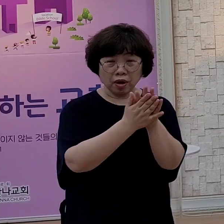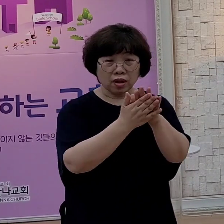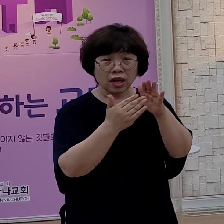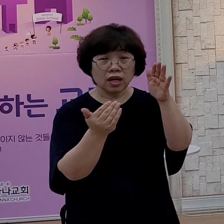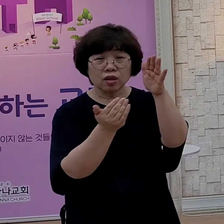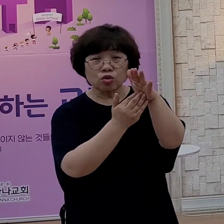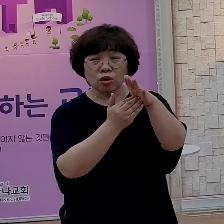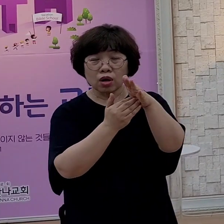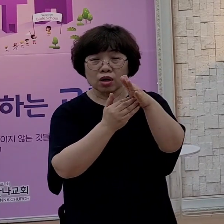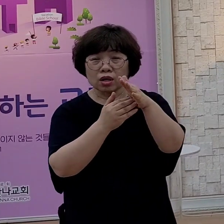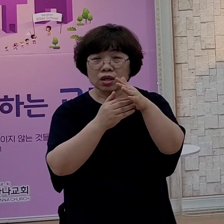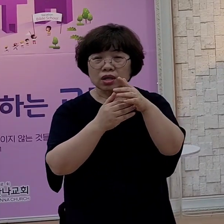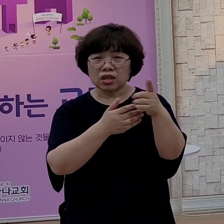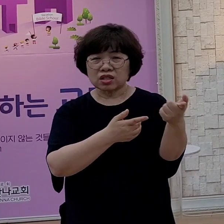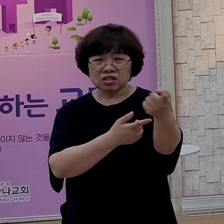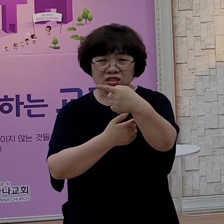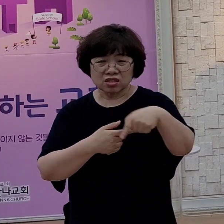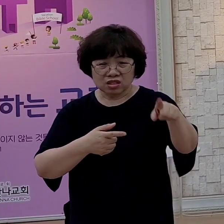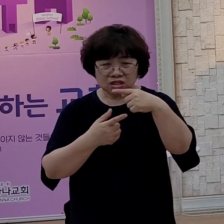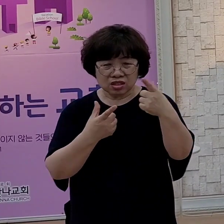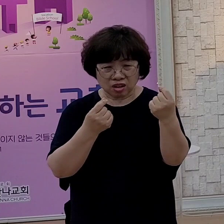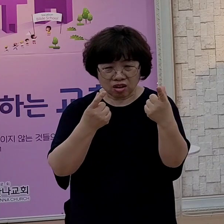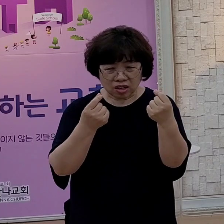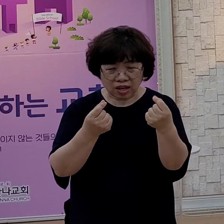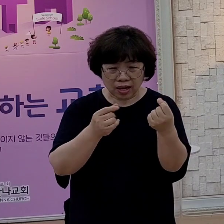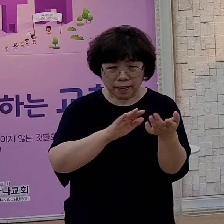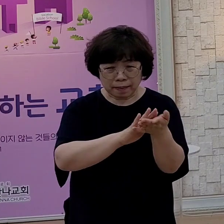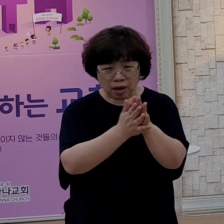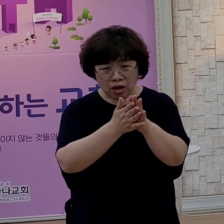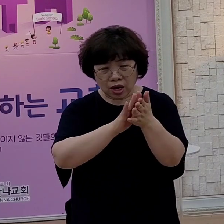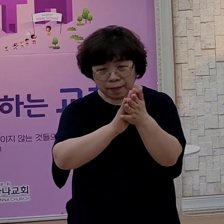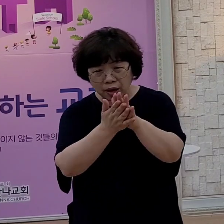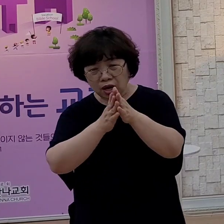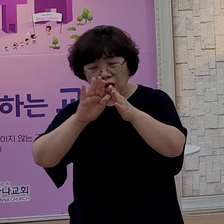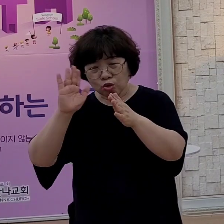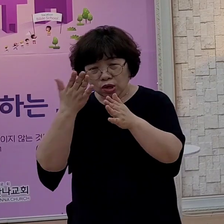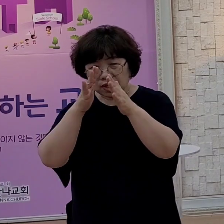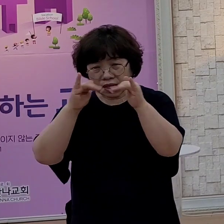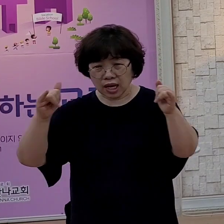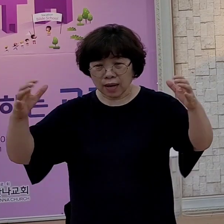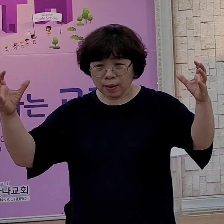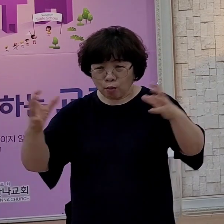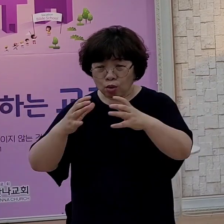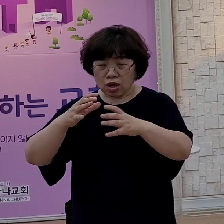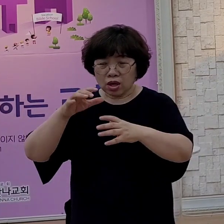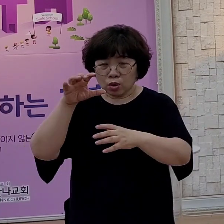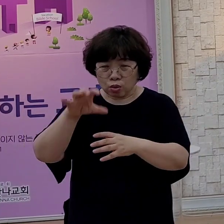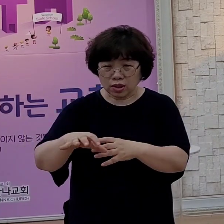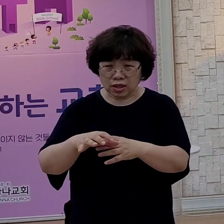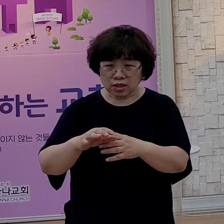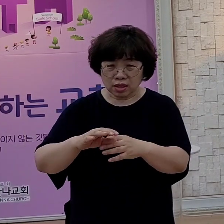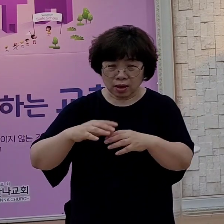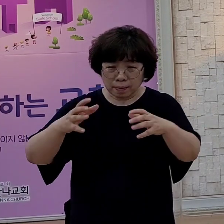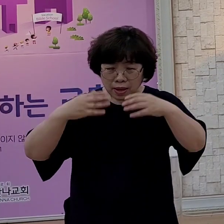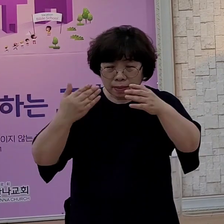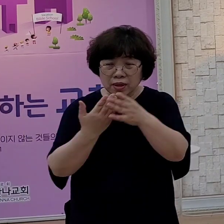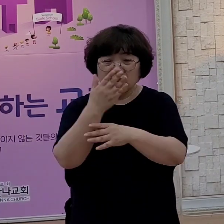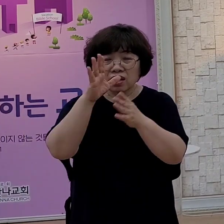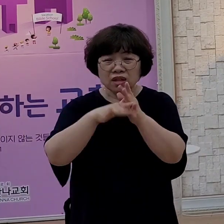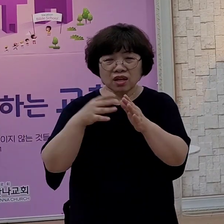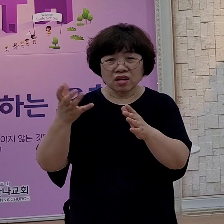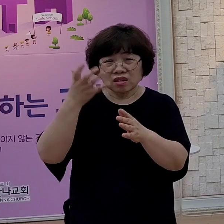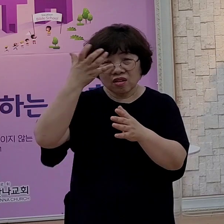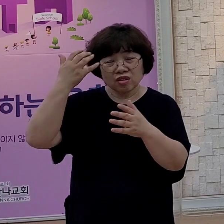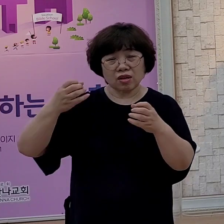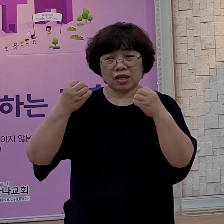자들이 모인 교회가 거기서 나오는 바람이 성령의 바람입니다. 그런 하늘의 지혜로 가득 찬 자들이